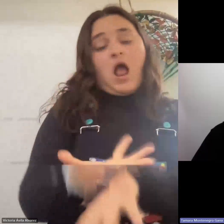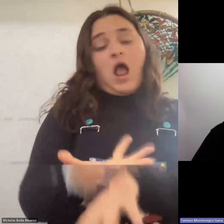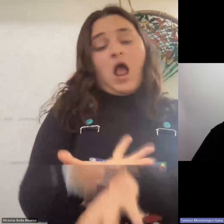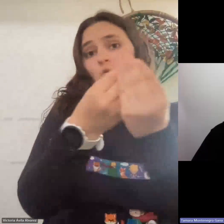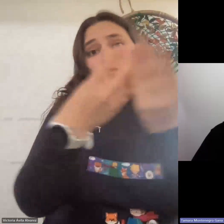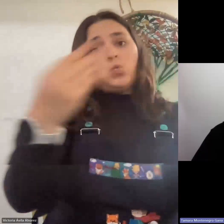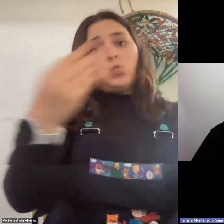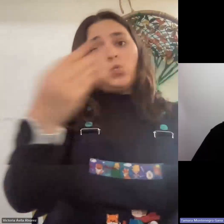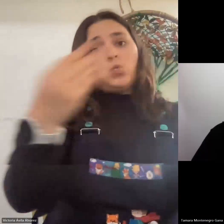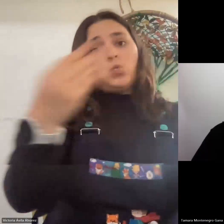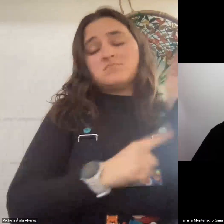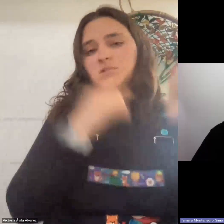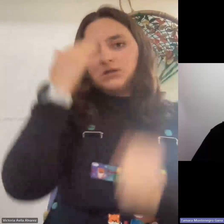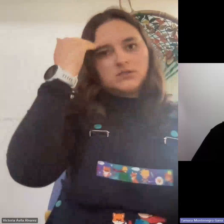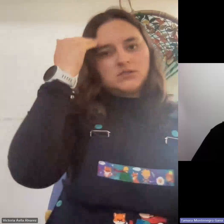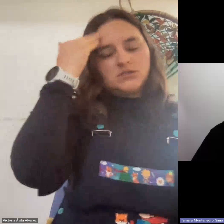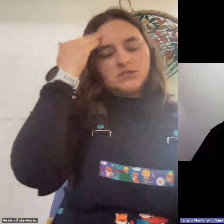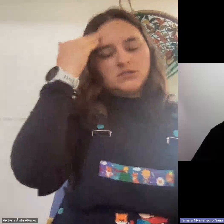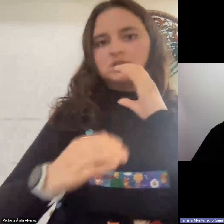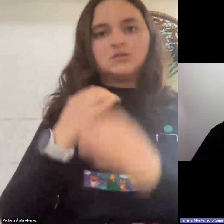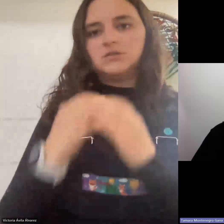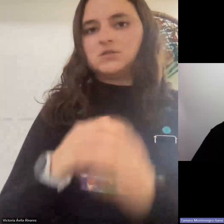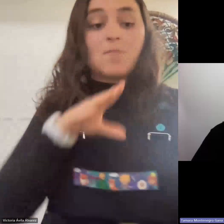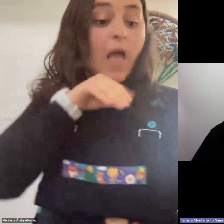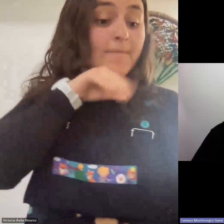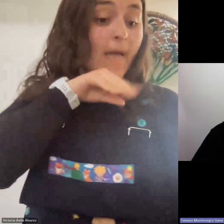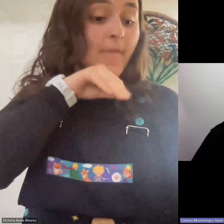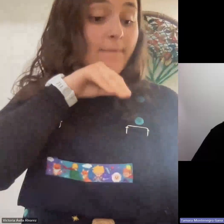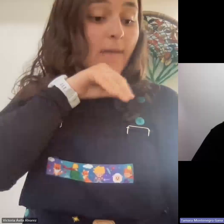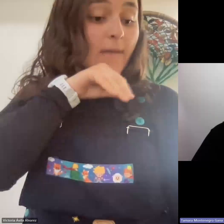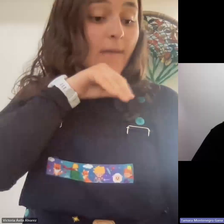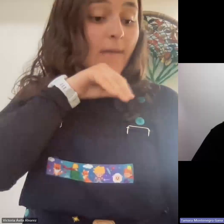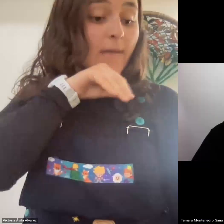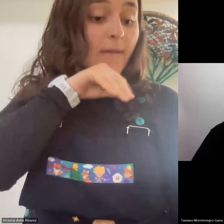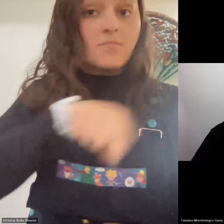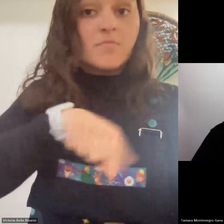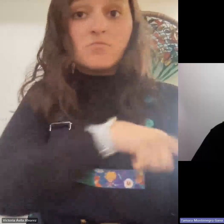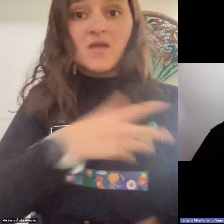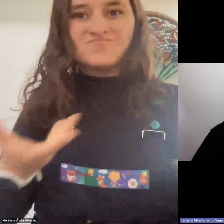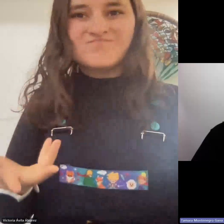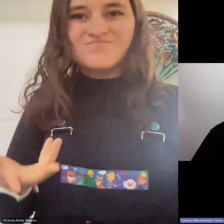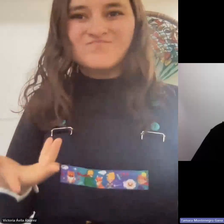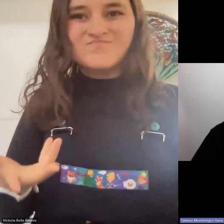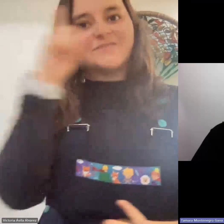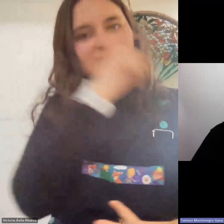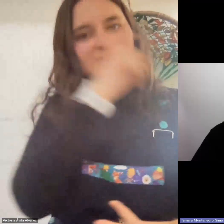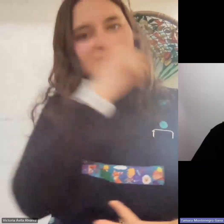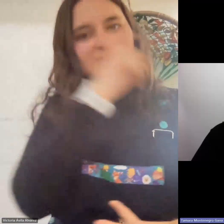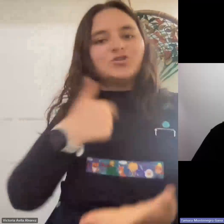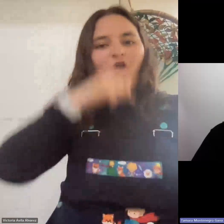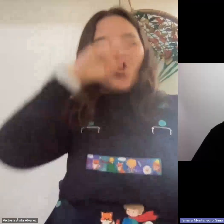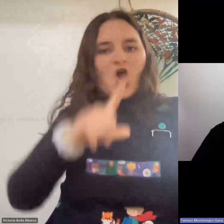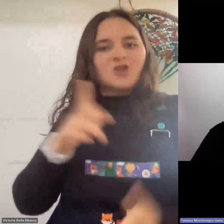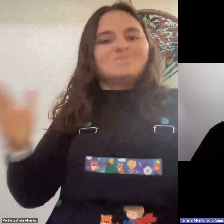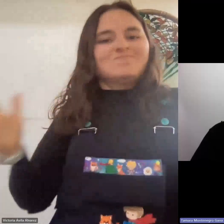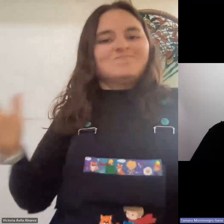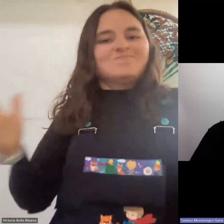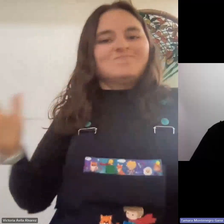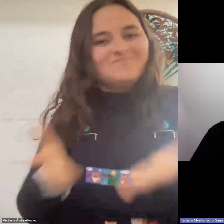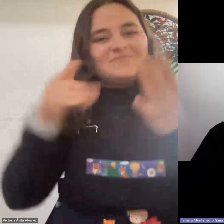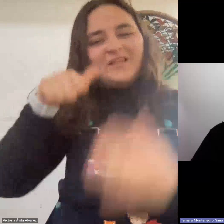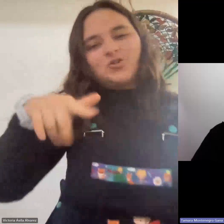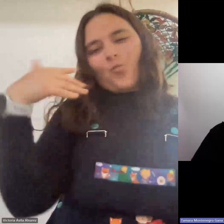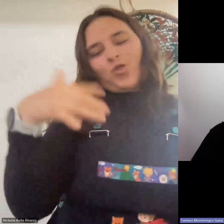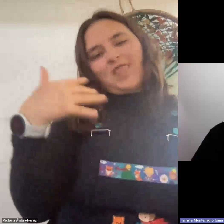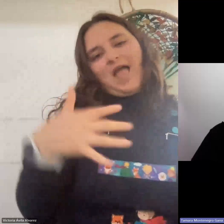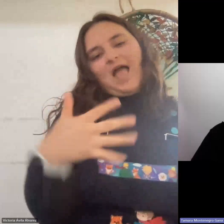una comunicación, porque hay muchas cosas que no se saben. En cuanto al tema de la comunicación hablada